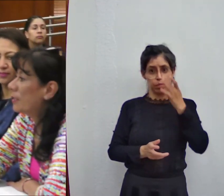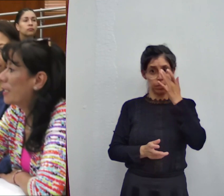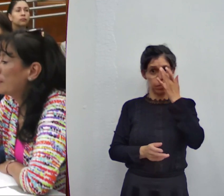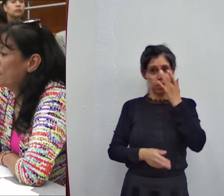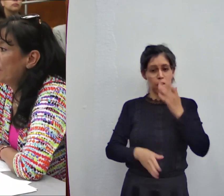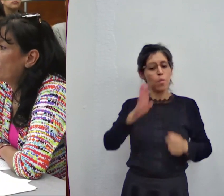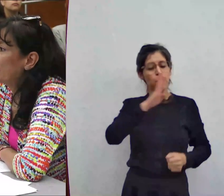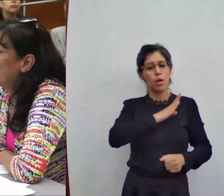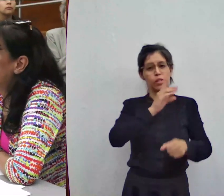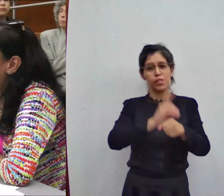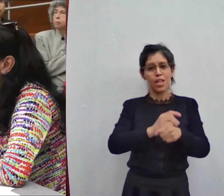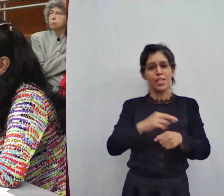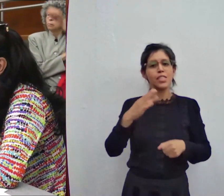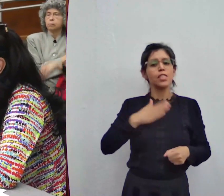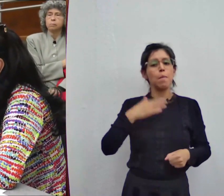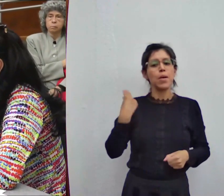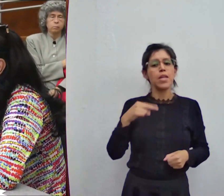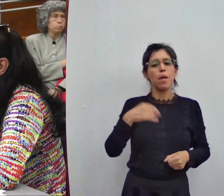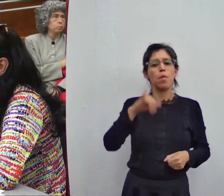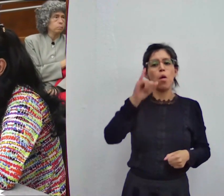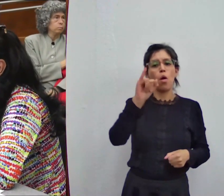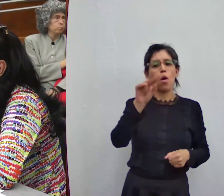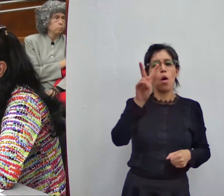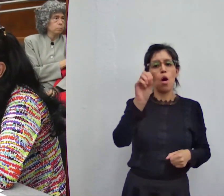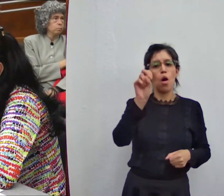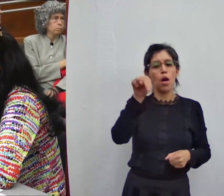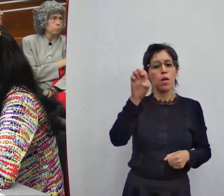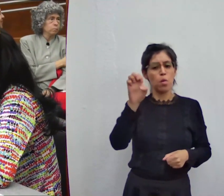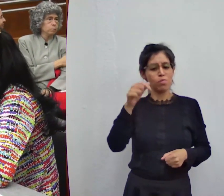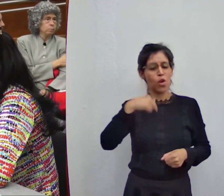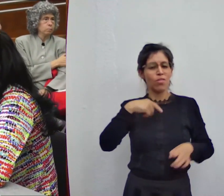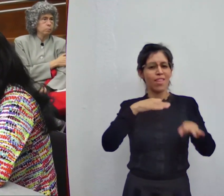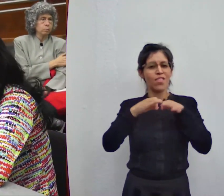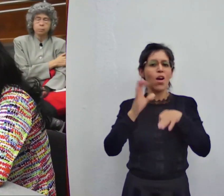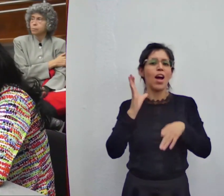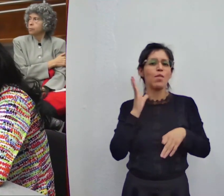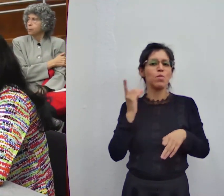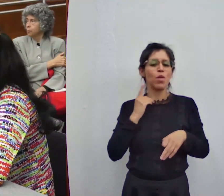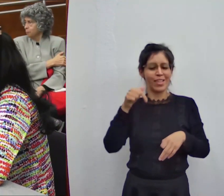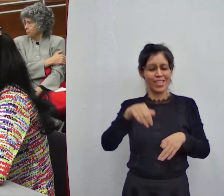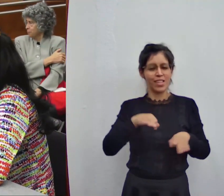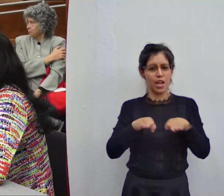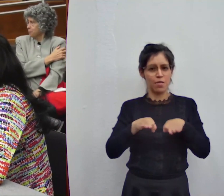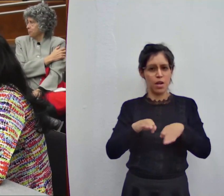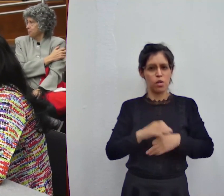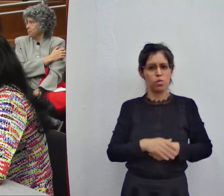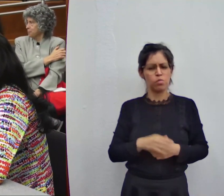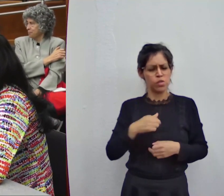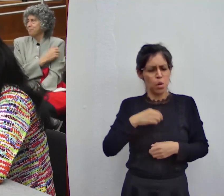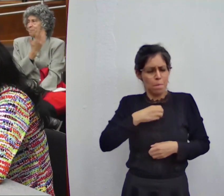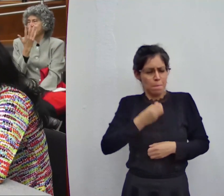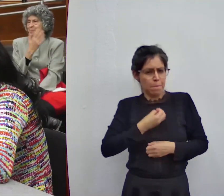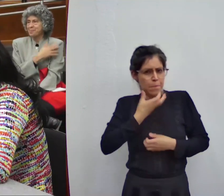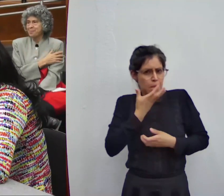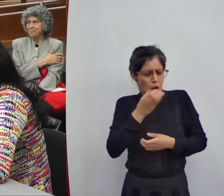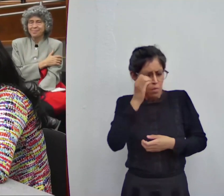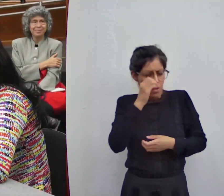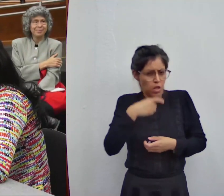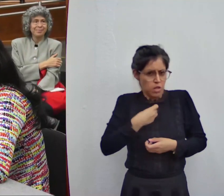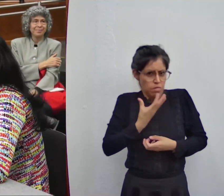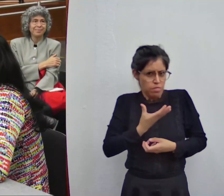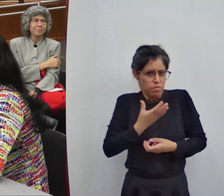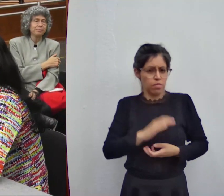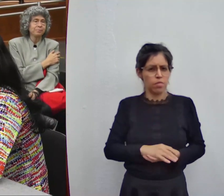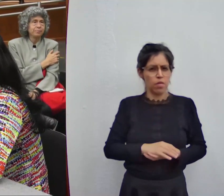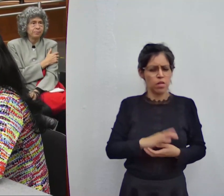Buenos días, mi nombre es Ivonne Ramírez, trabajo aquí en la Cámara de Diputados y mi aportación sería respecto a